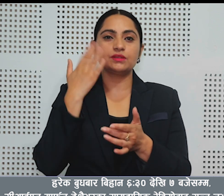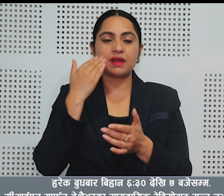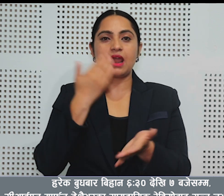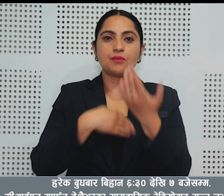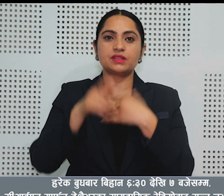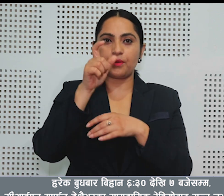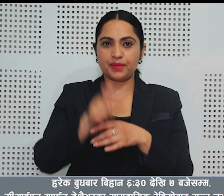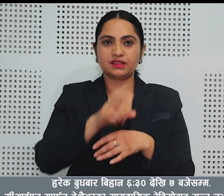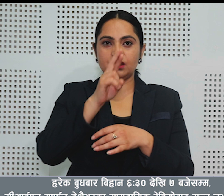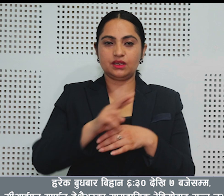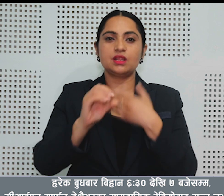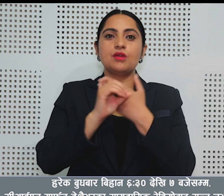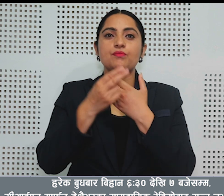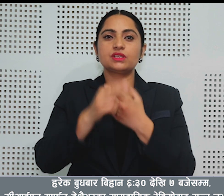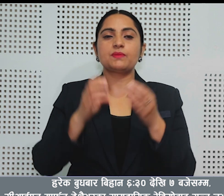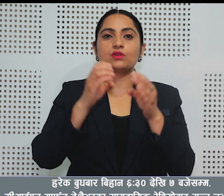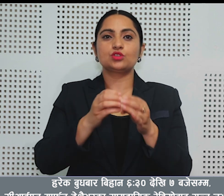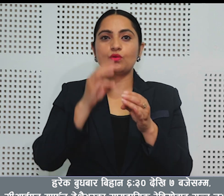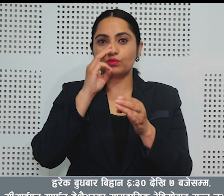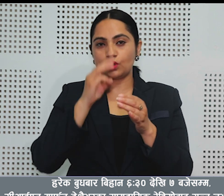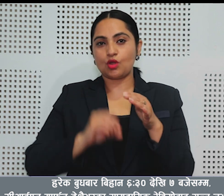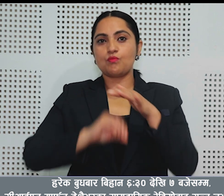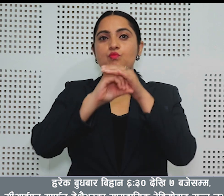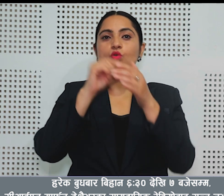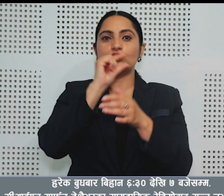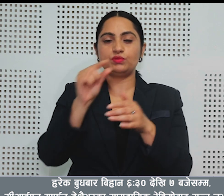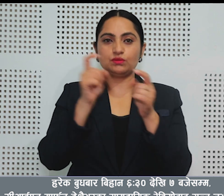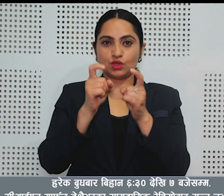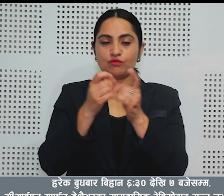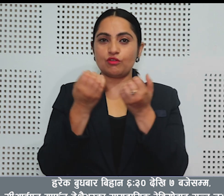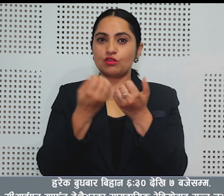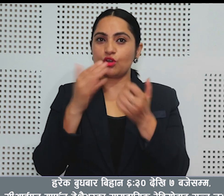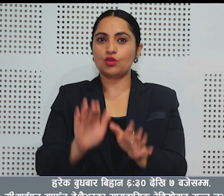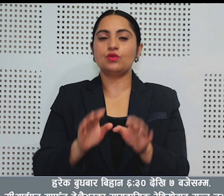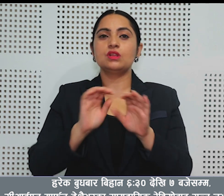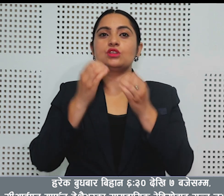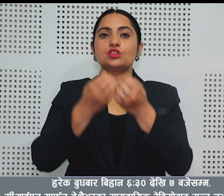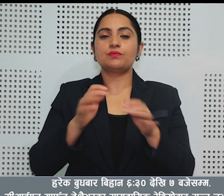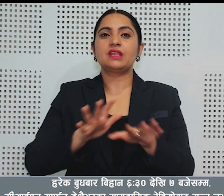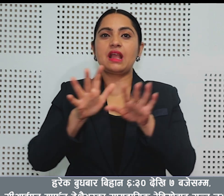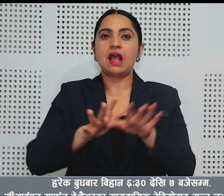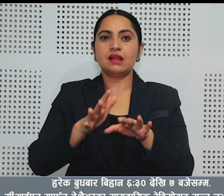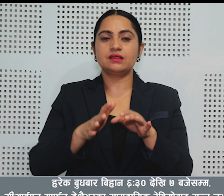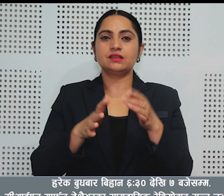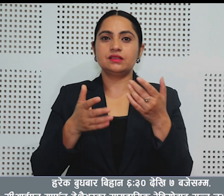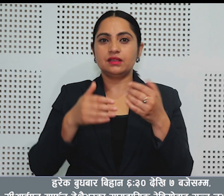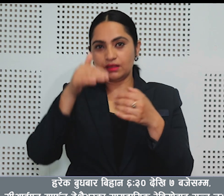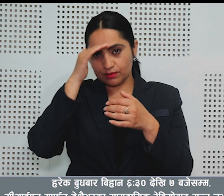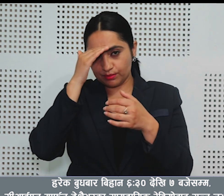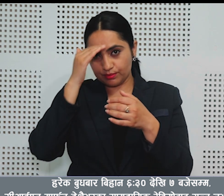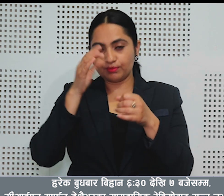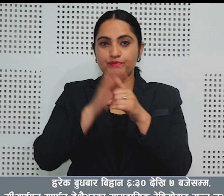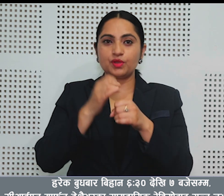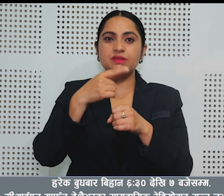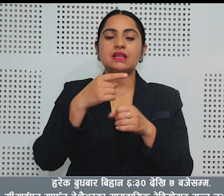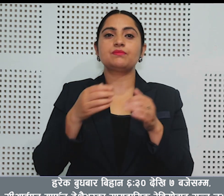अपाङ्गता भएका व्यक्ति र सीमान्तकृत समुदायको पहुँच सवालमा छलफल गर्यौं। समुदायमा आधारित विपद व्यवस्थापन सम्बन्धी